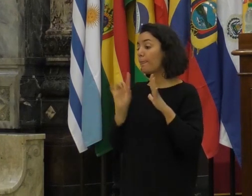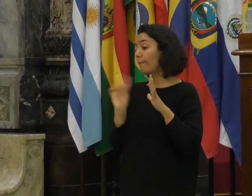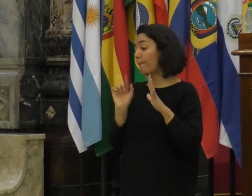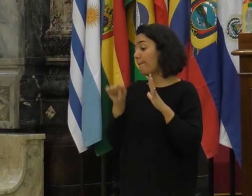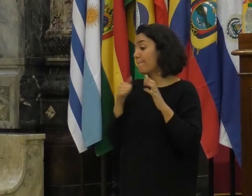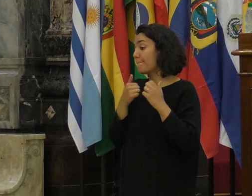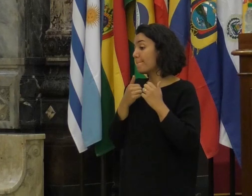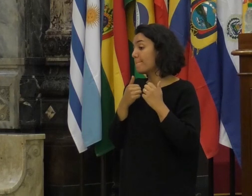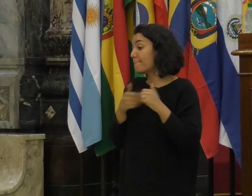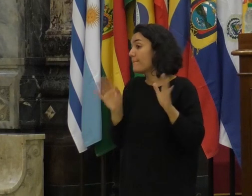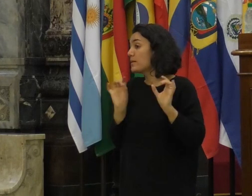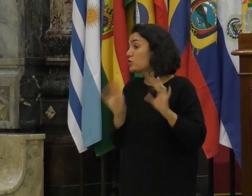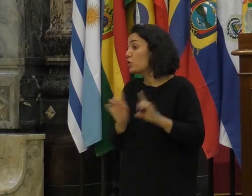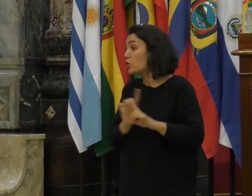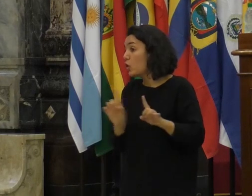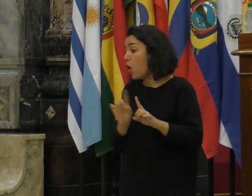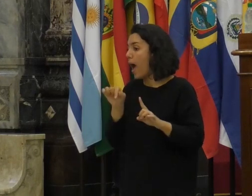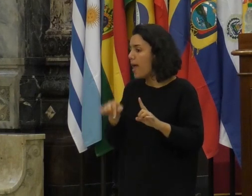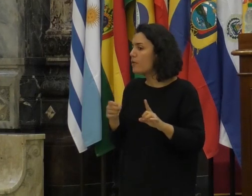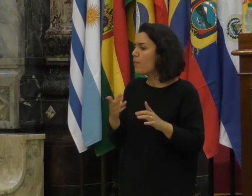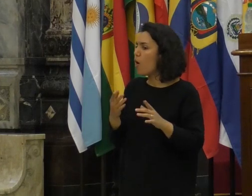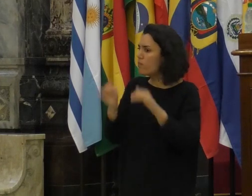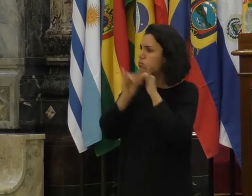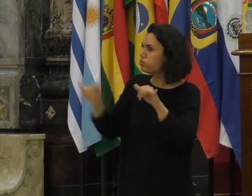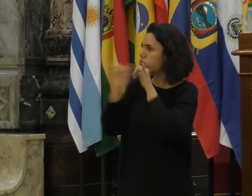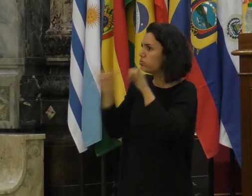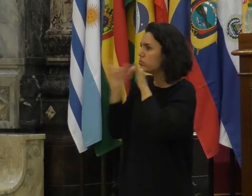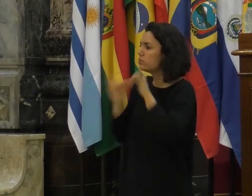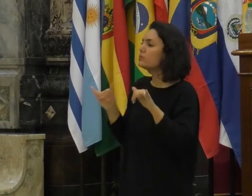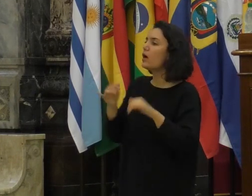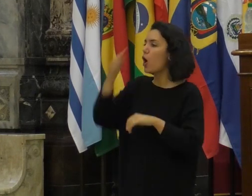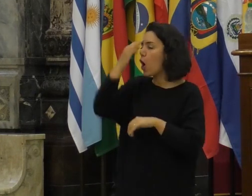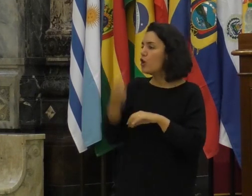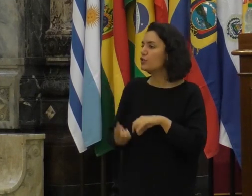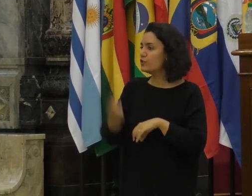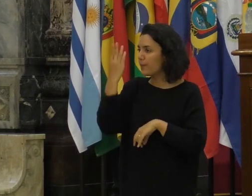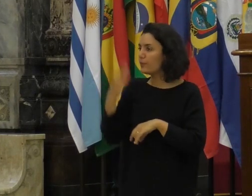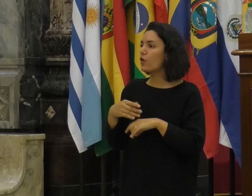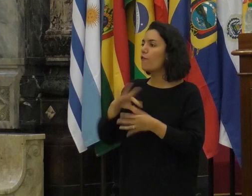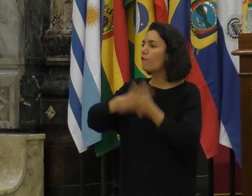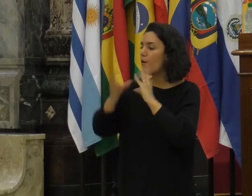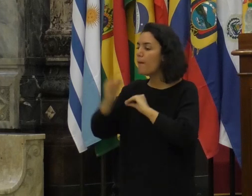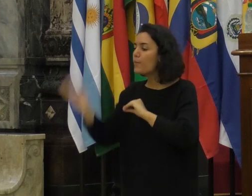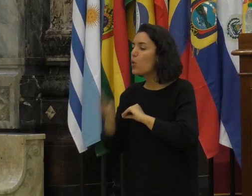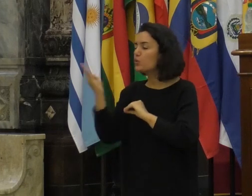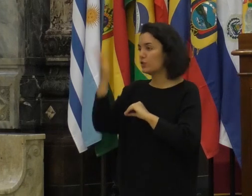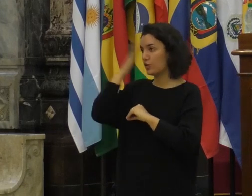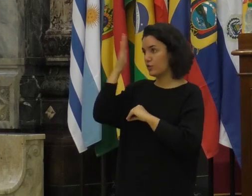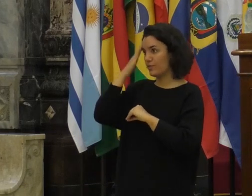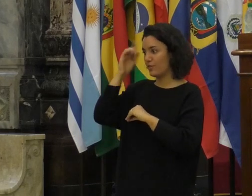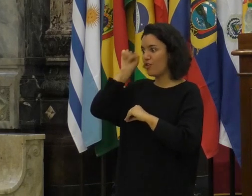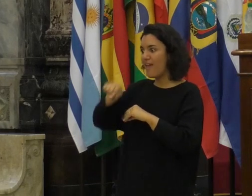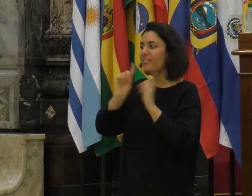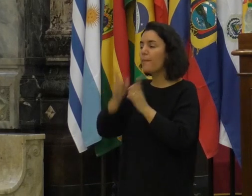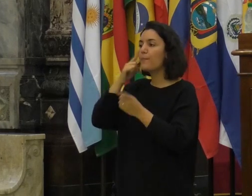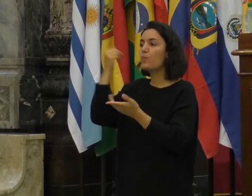introduciéndolo como haciéndolo mucho más conocido, el concepto de modo de producción de conocimiento y proponiendo